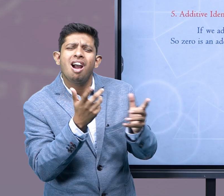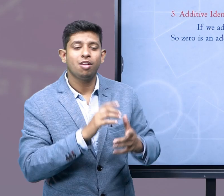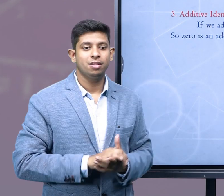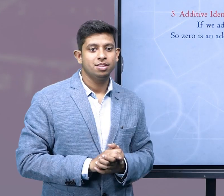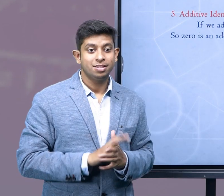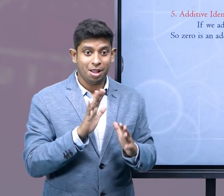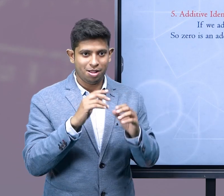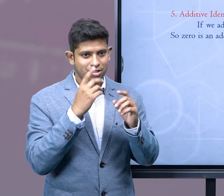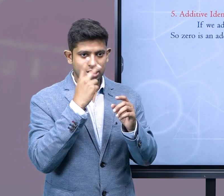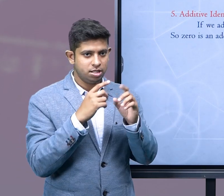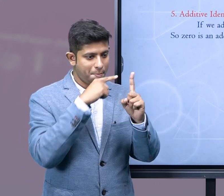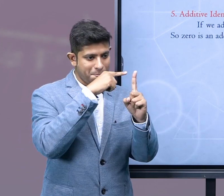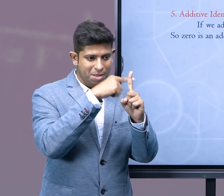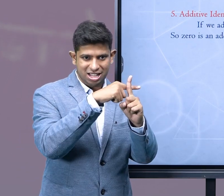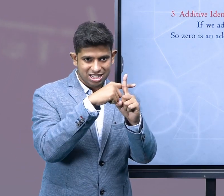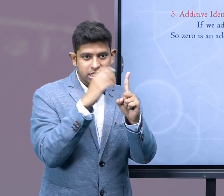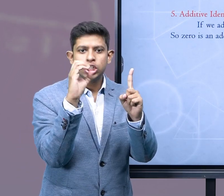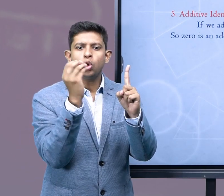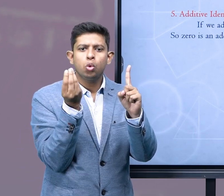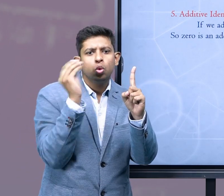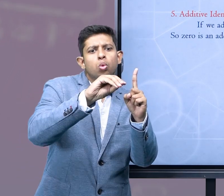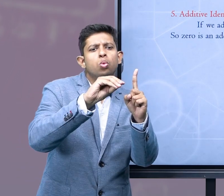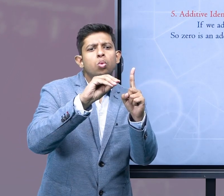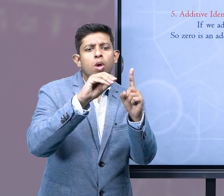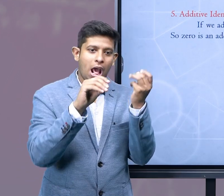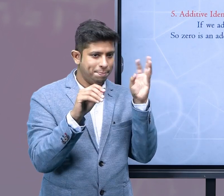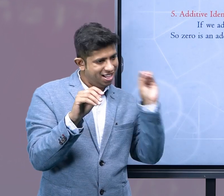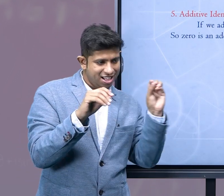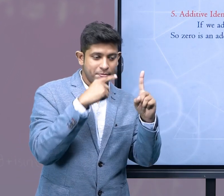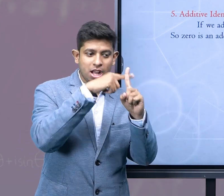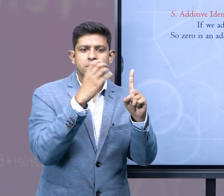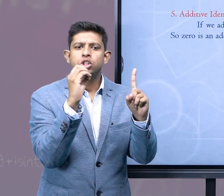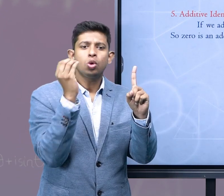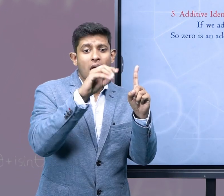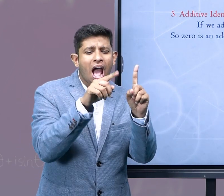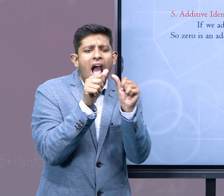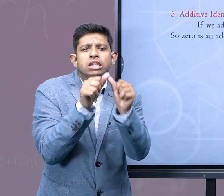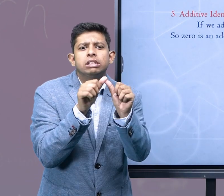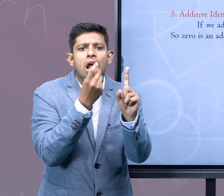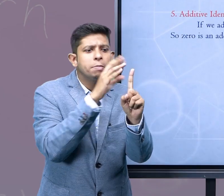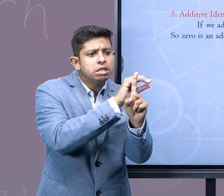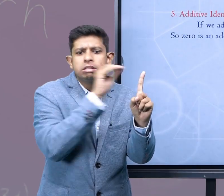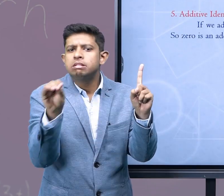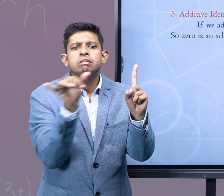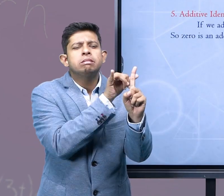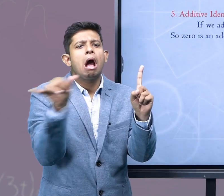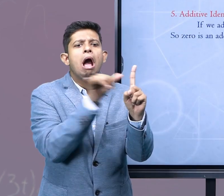तत्समक, यदि हम किसी पूर्णांक में शून्य जोड़ते हैं तो हमें उत्तर के रूप में वही पूर्णांक प्राप्त होता